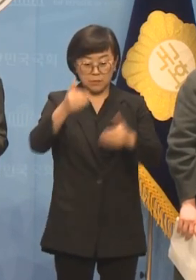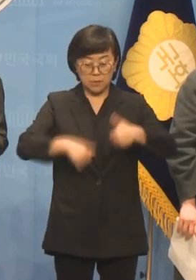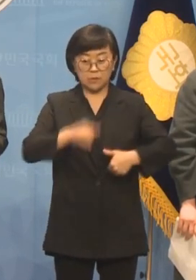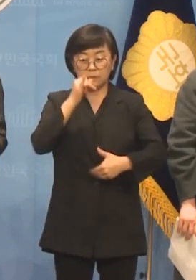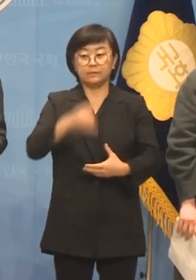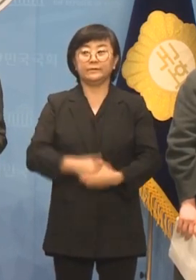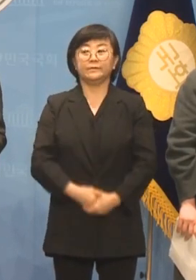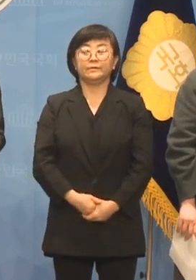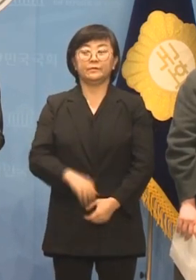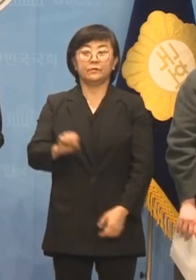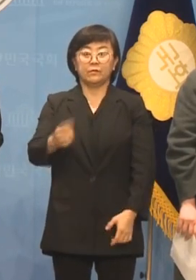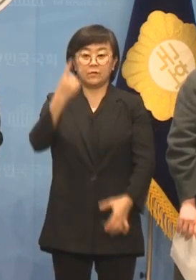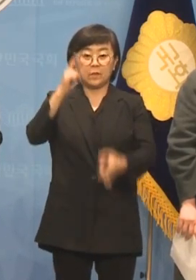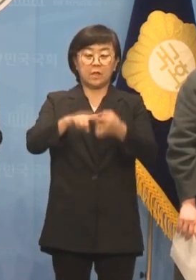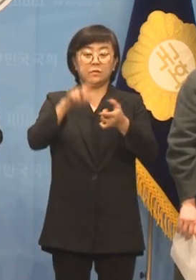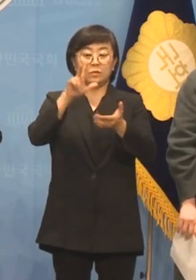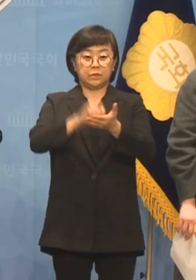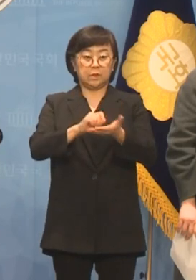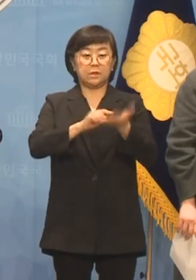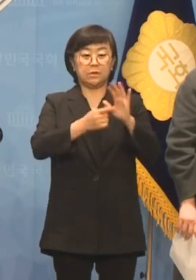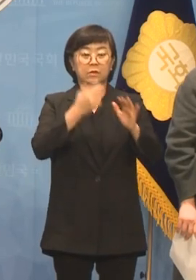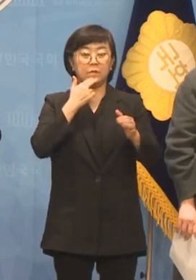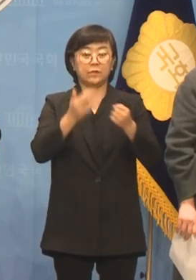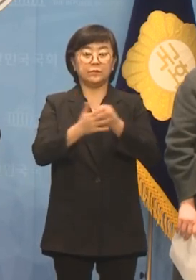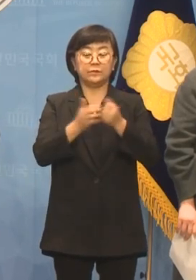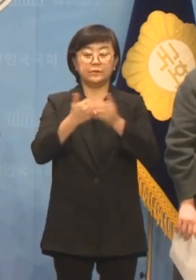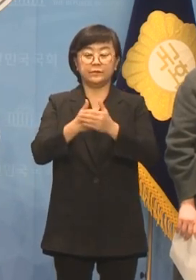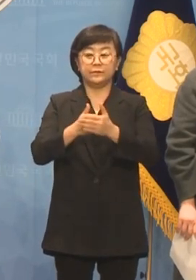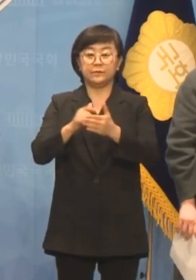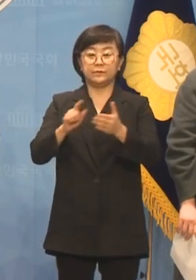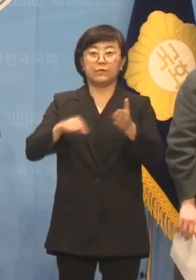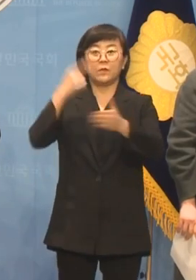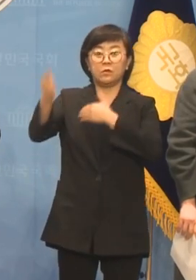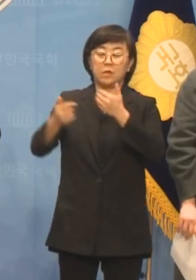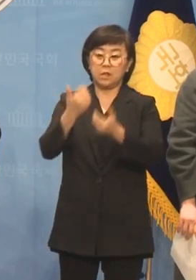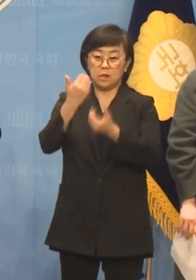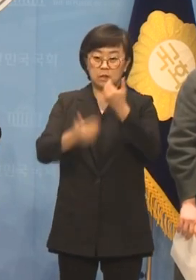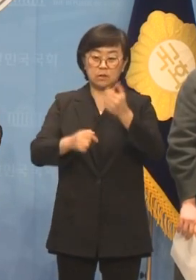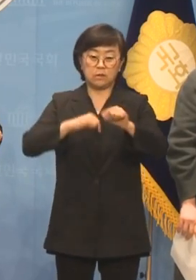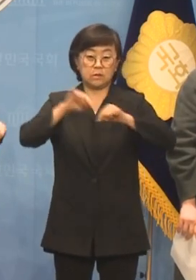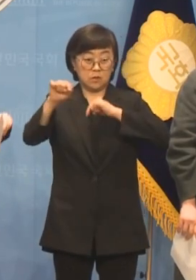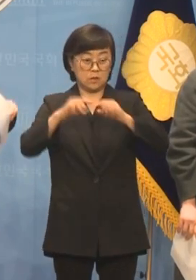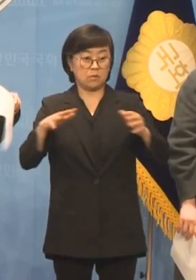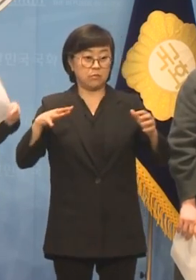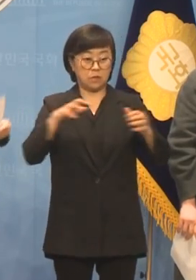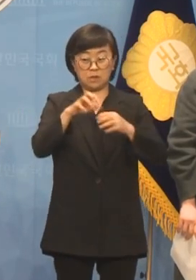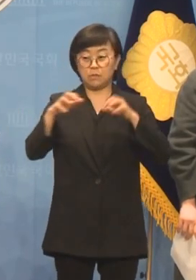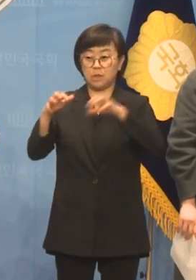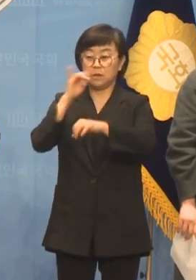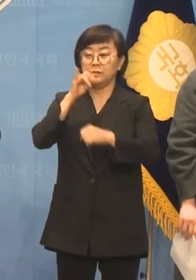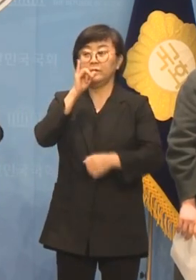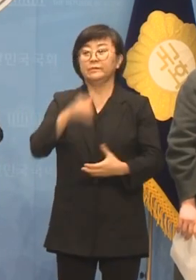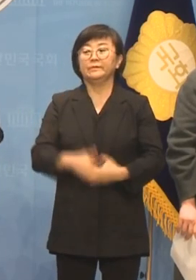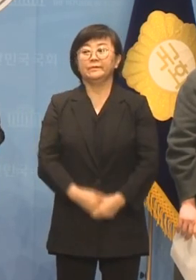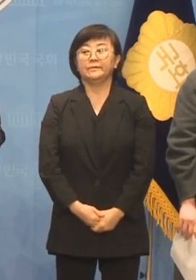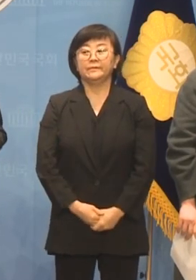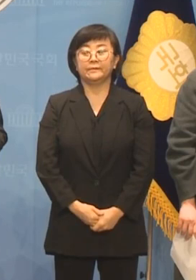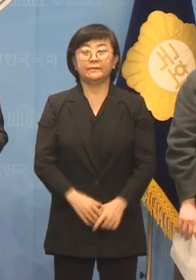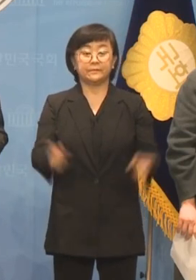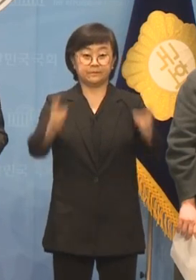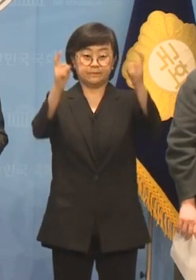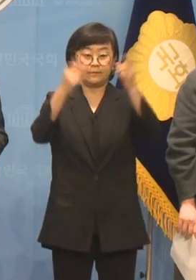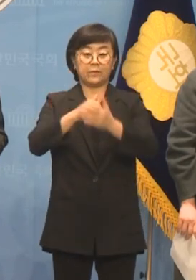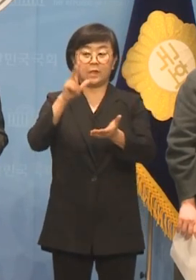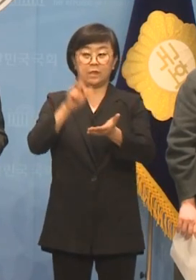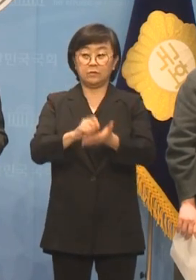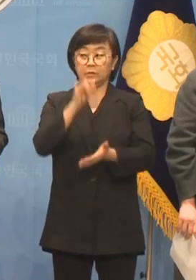될까요? 원인에 대한 문제 지적 없이 이후로의 갈등과 정치 공세들만 보도를 하고 있는 것, 이거 지금